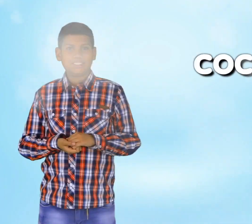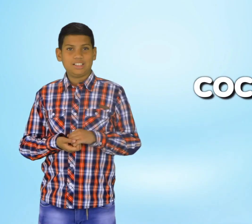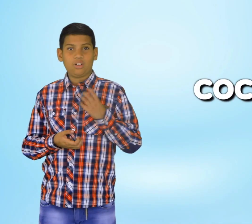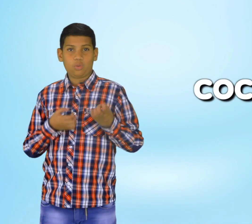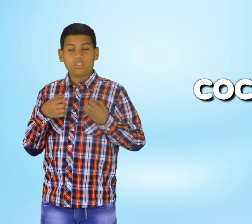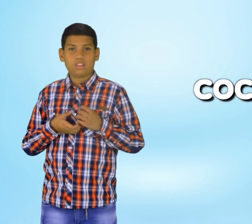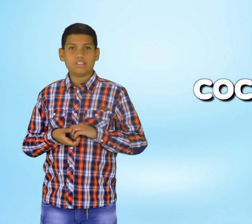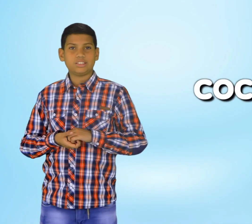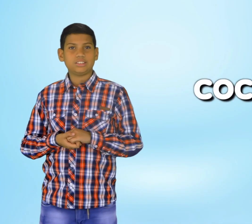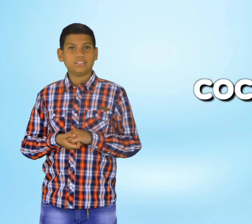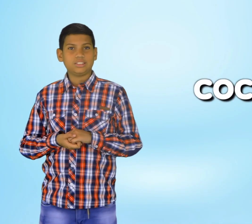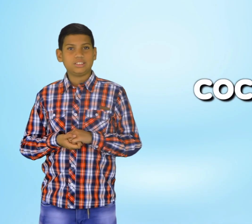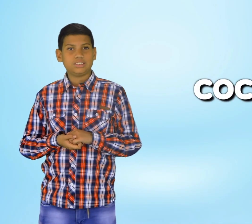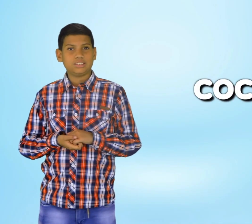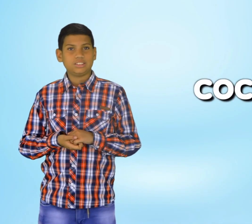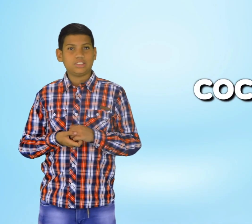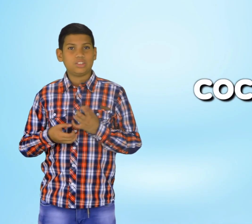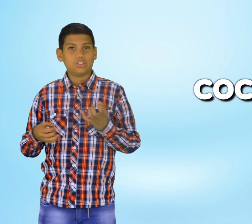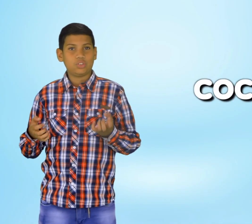Cocina. Cocina.